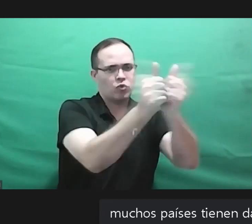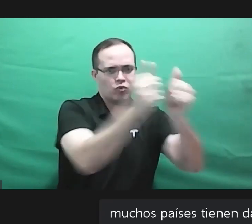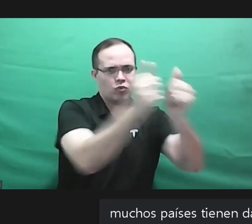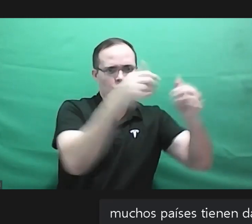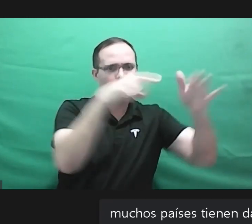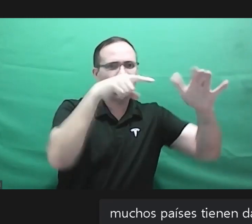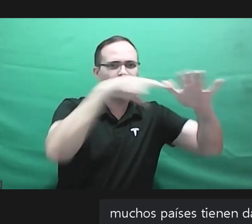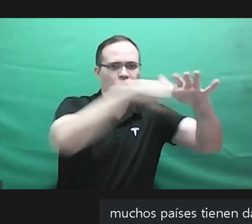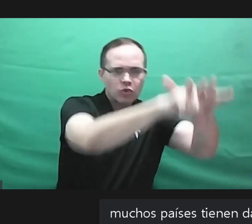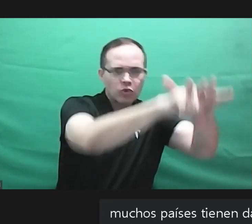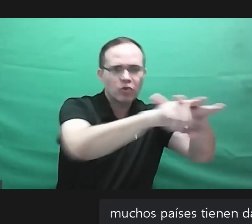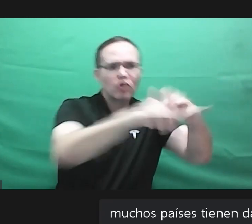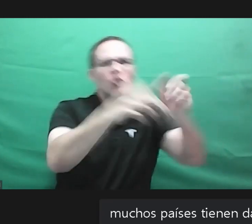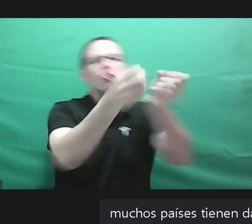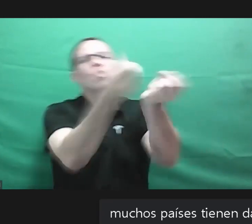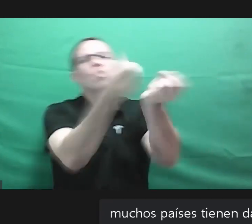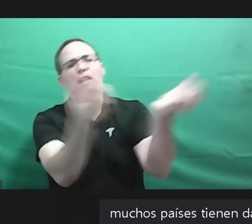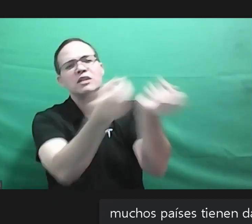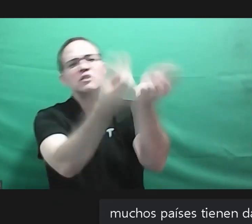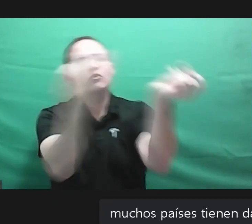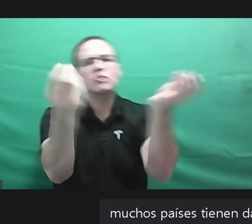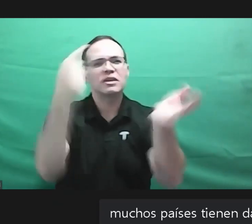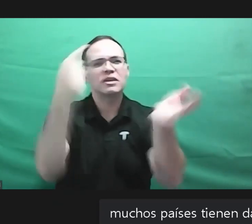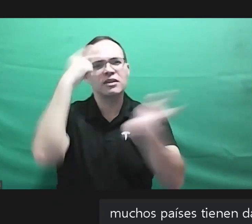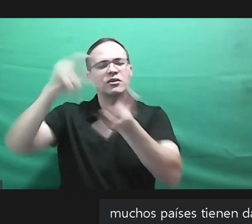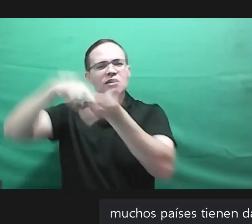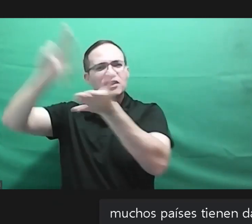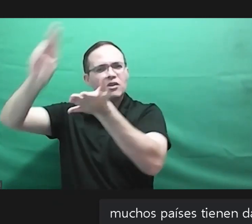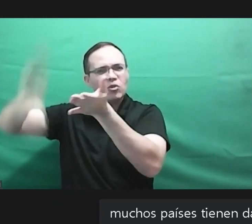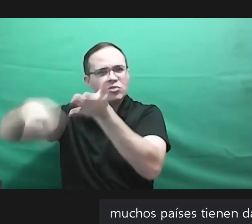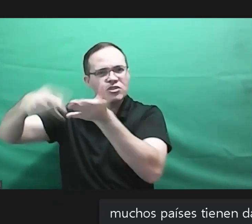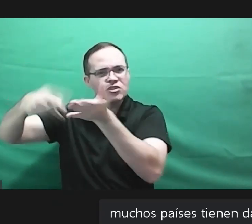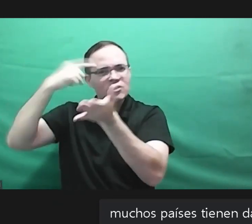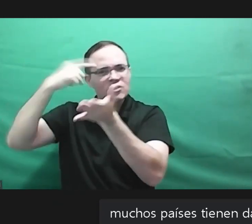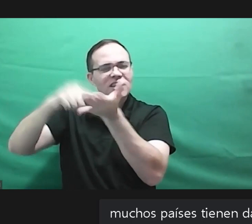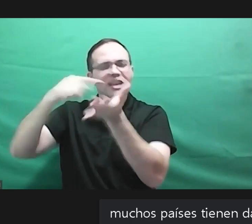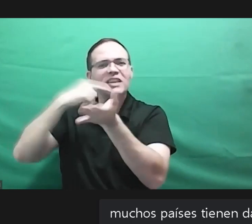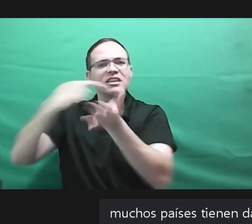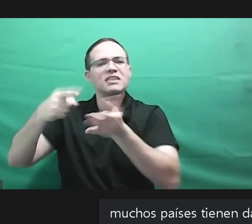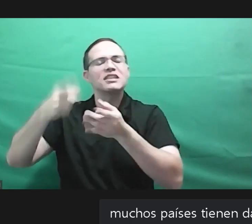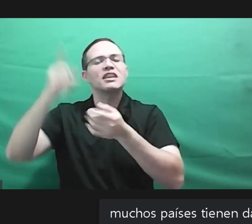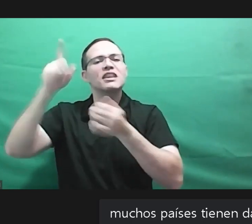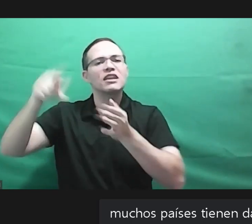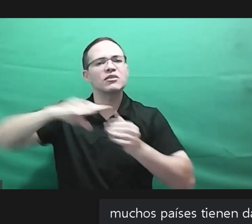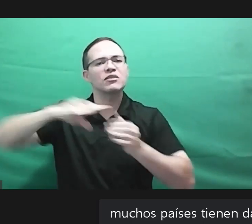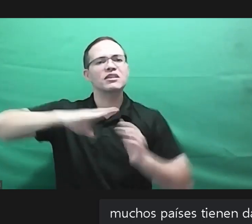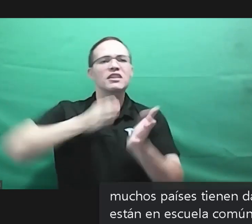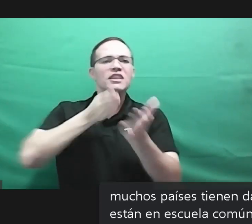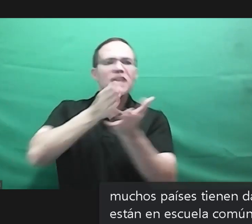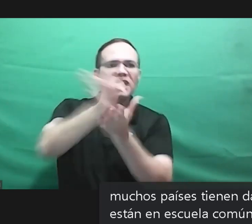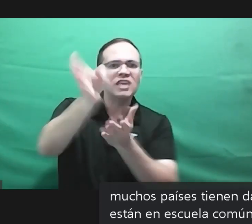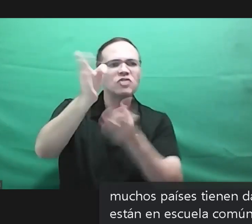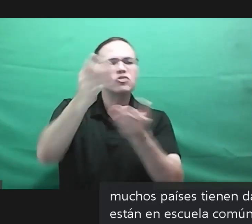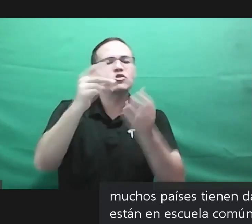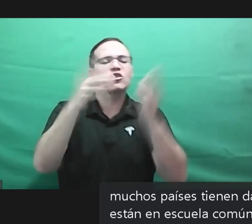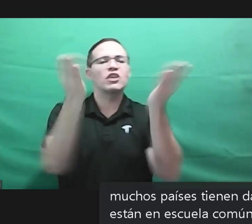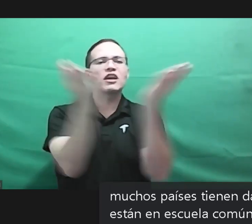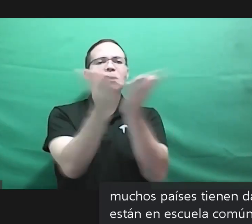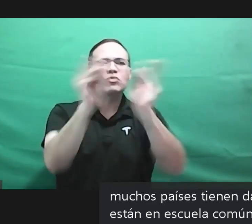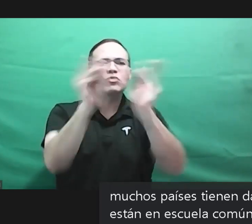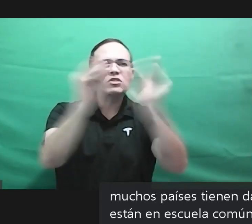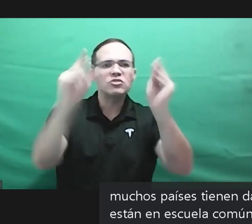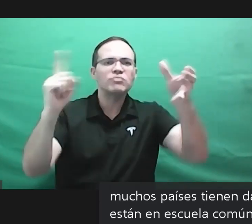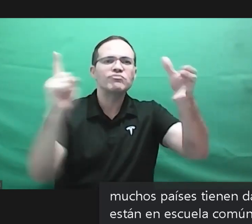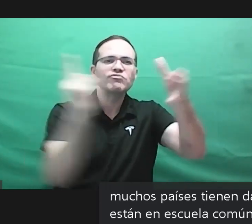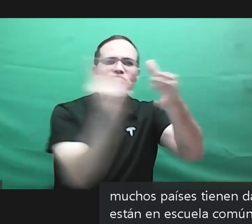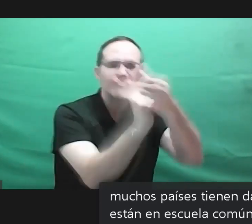de la Convención que regula el derecho a la educación inclusiva. Pero sacando esos datos específicos, lo que vemos es que existen muchas falencias